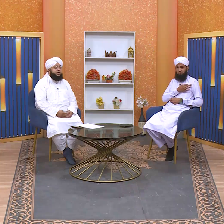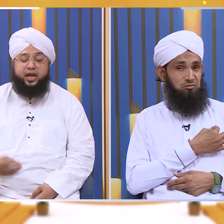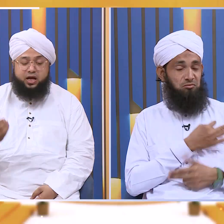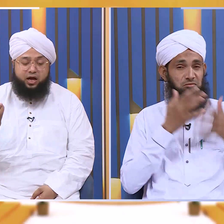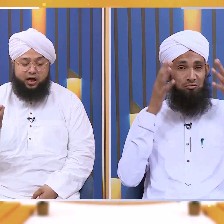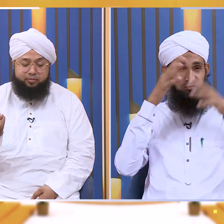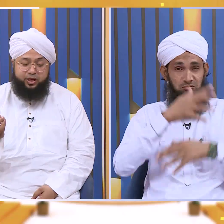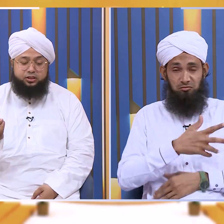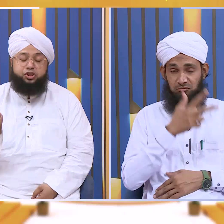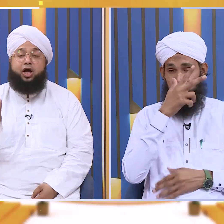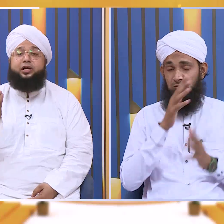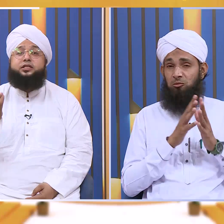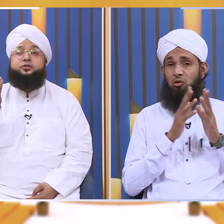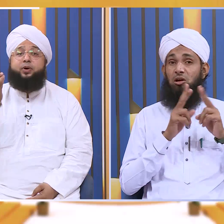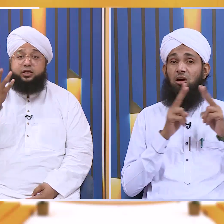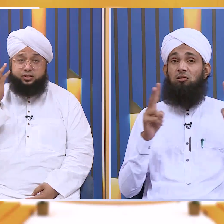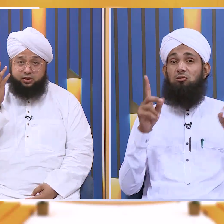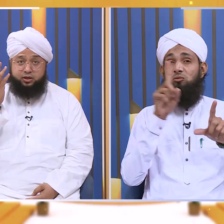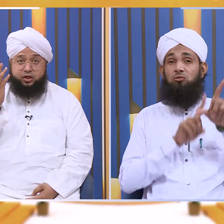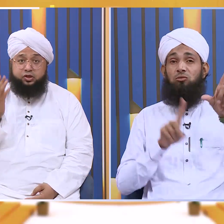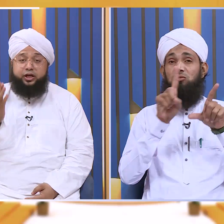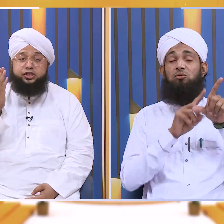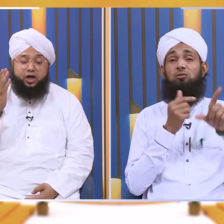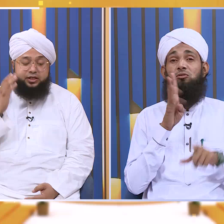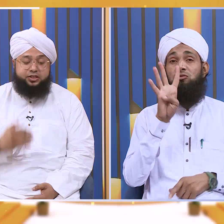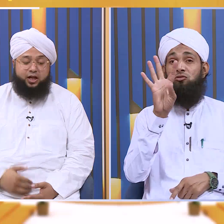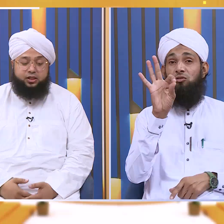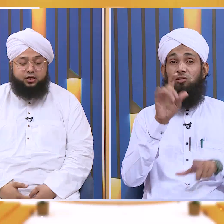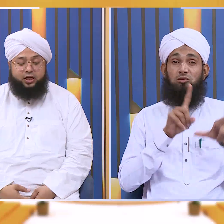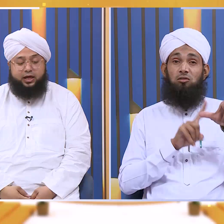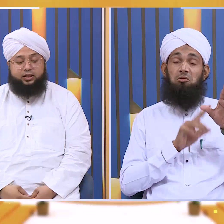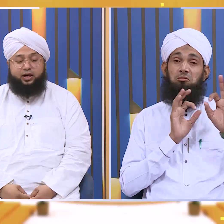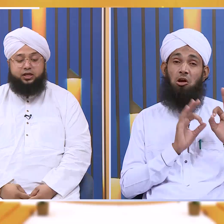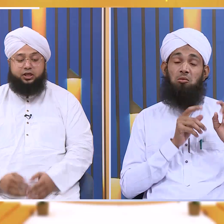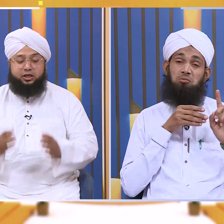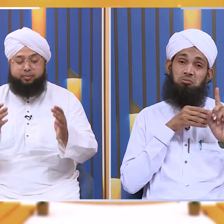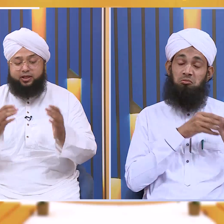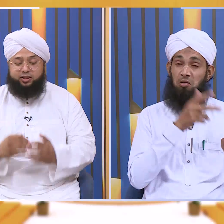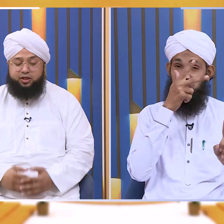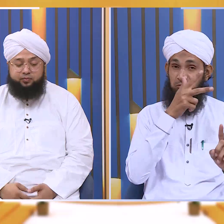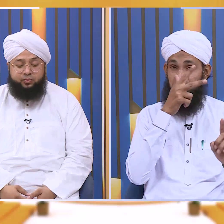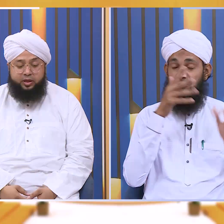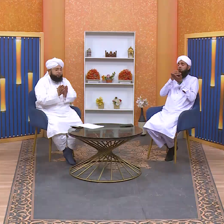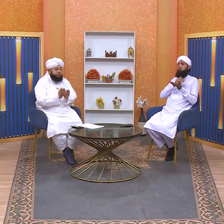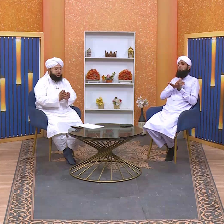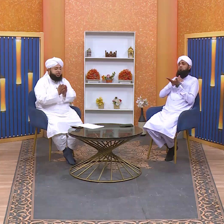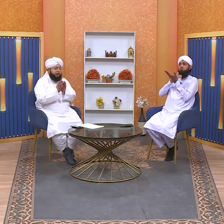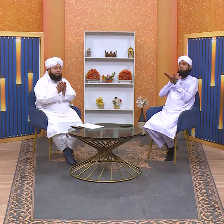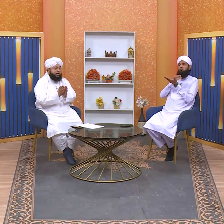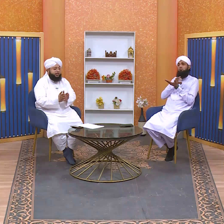ایک غار میں 40 برس تک یعنی 40 سال تک اللہ تعالیٰ کی عبادت کی۔ فرشتے اس کے اعمال لے کر